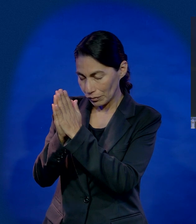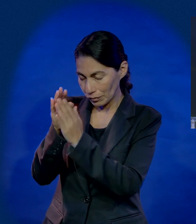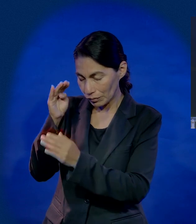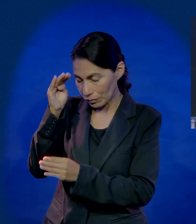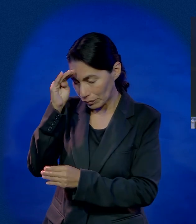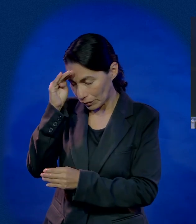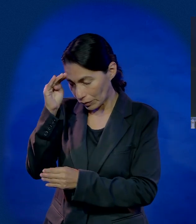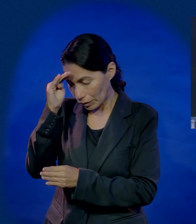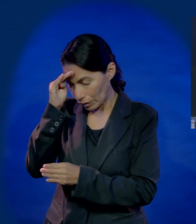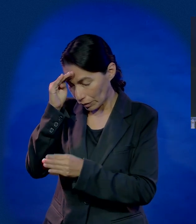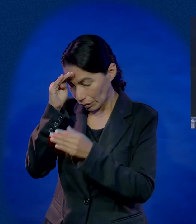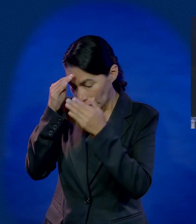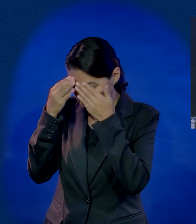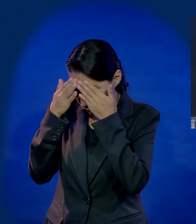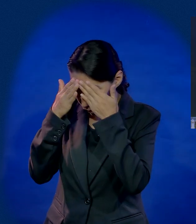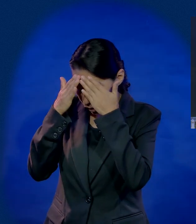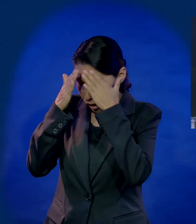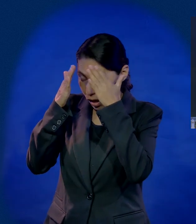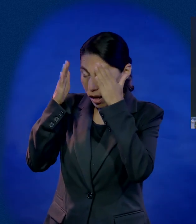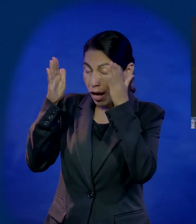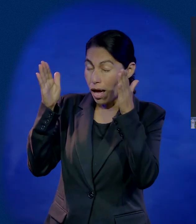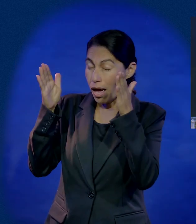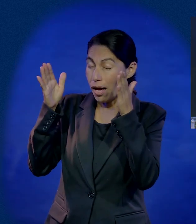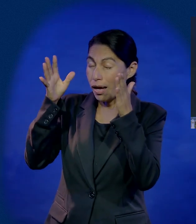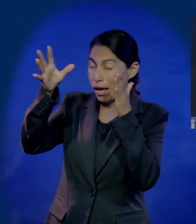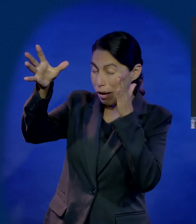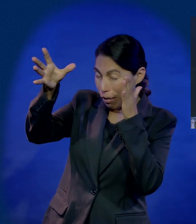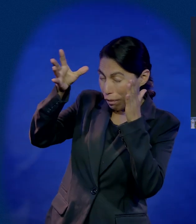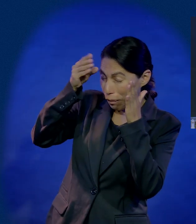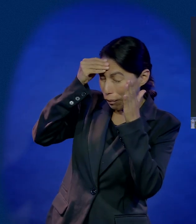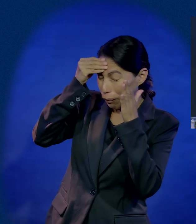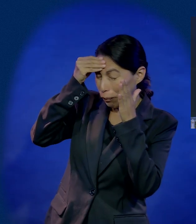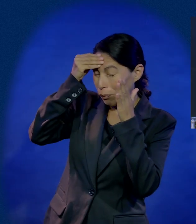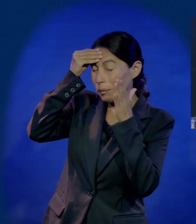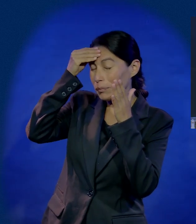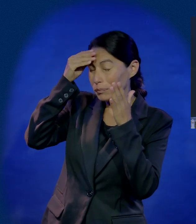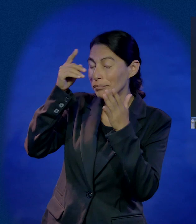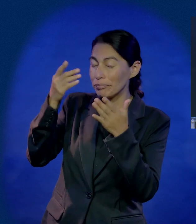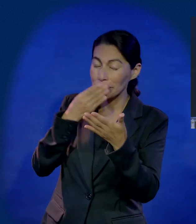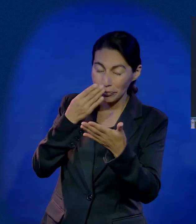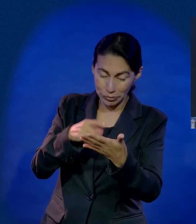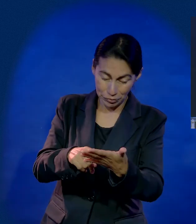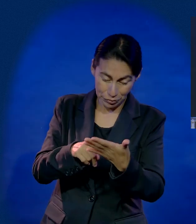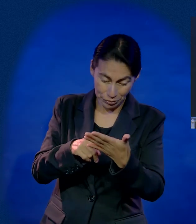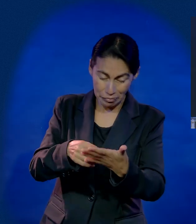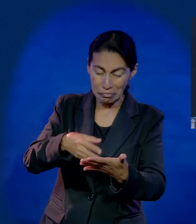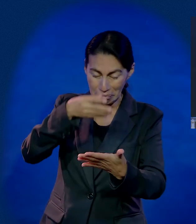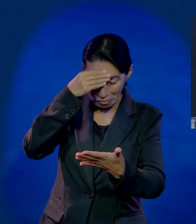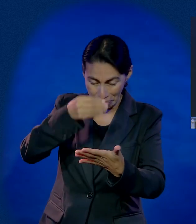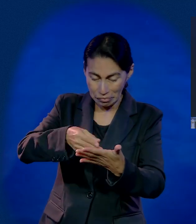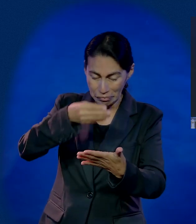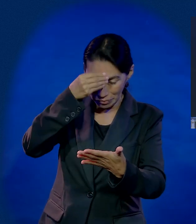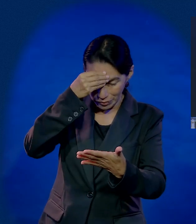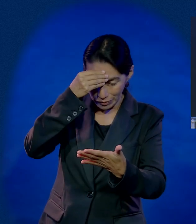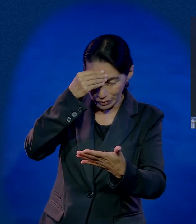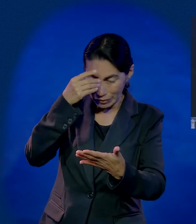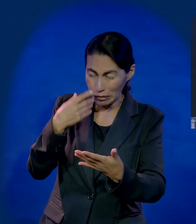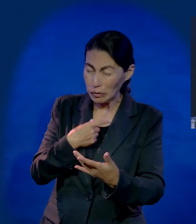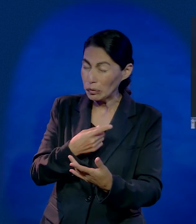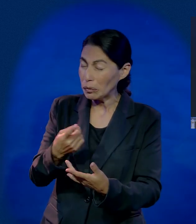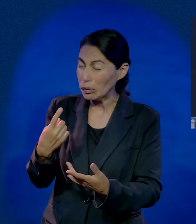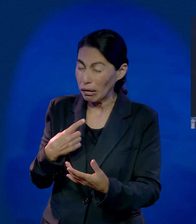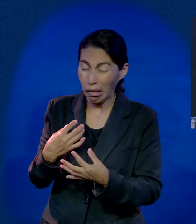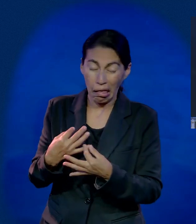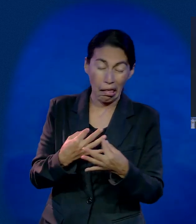permite que nuestra mente esté abierta y receptiva a tu palabra. Que cualquier distracción